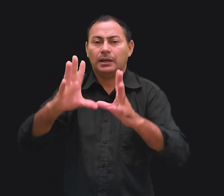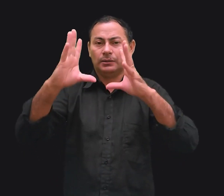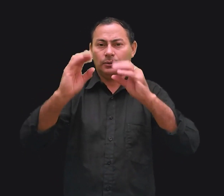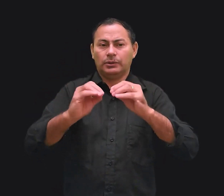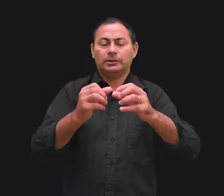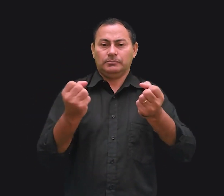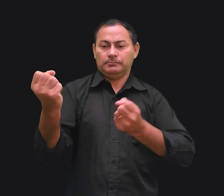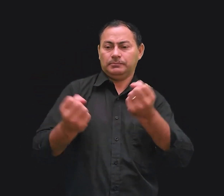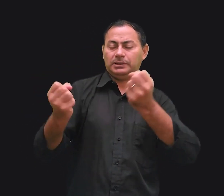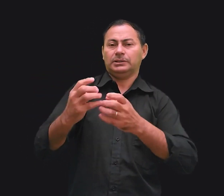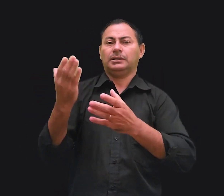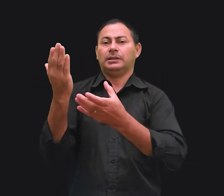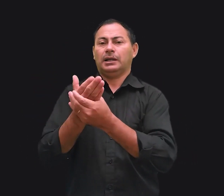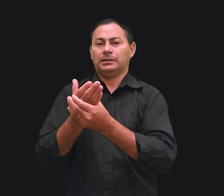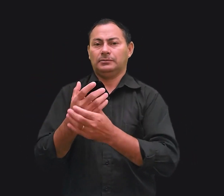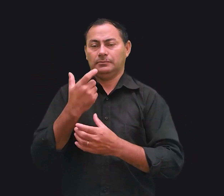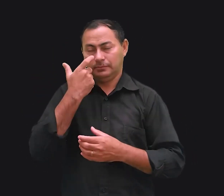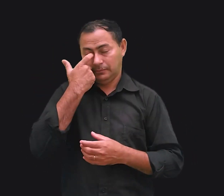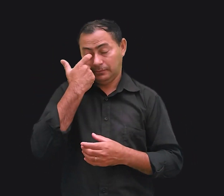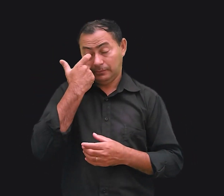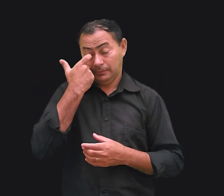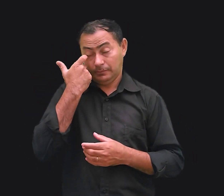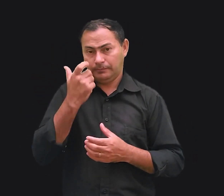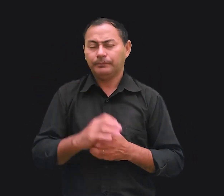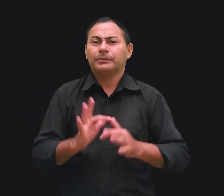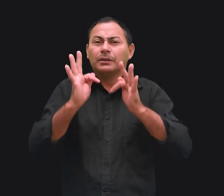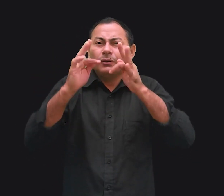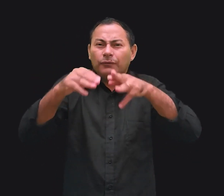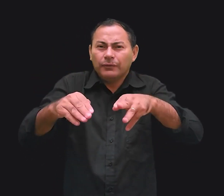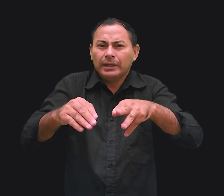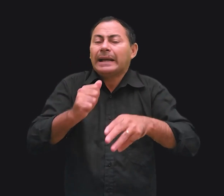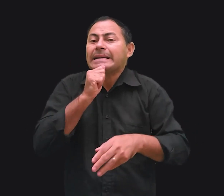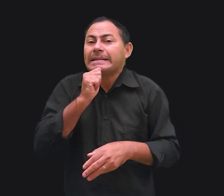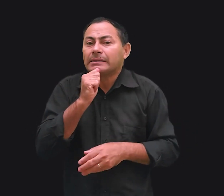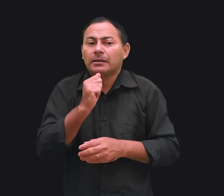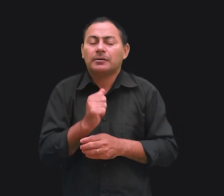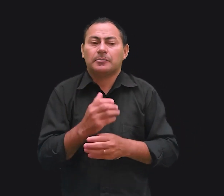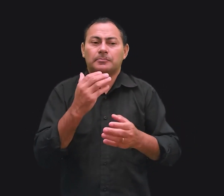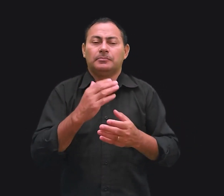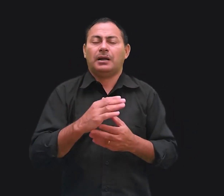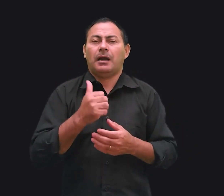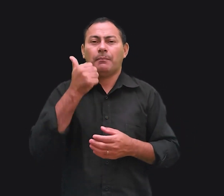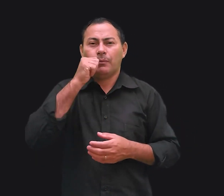correspondência e à noite era motorista de táxi. E no final, ele ainda a perdeu.